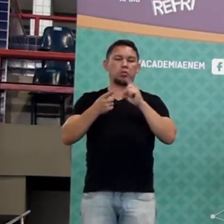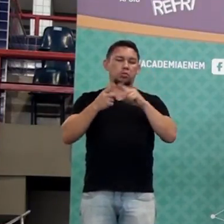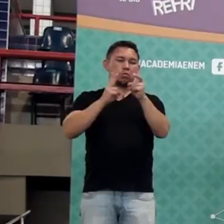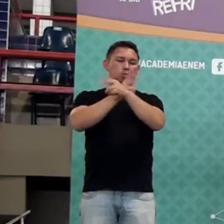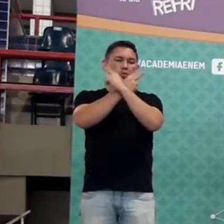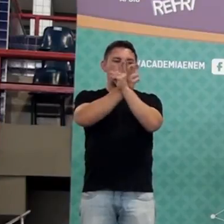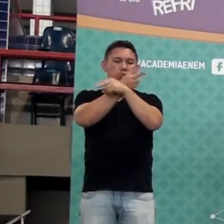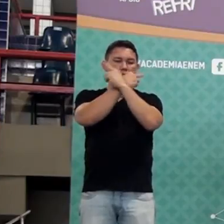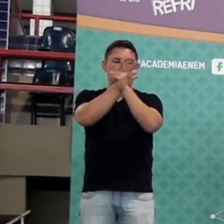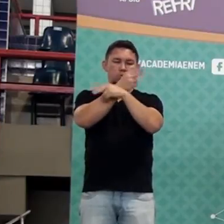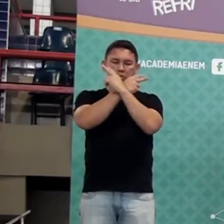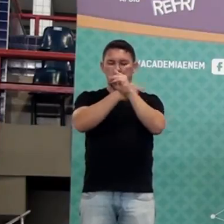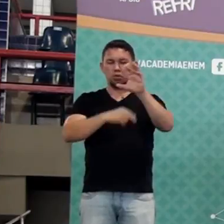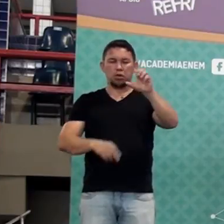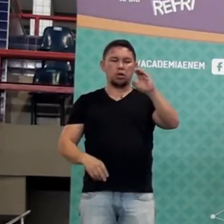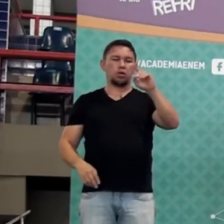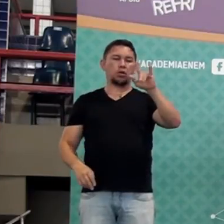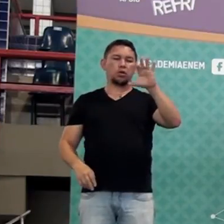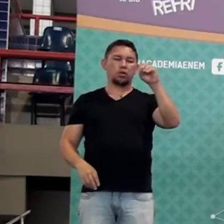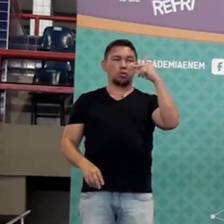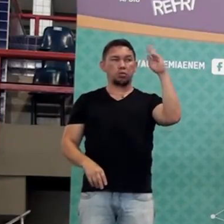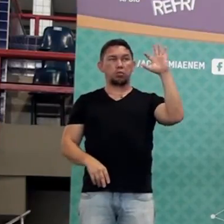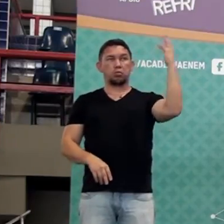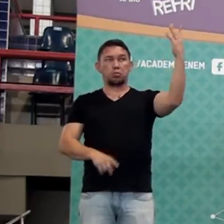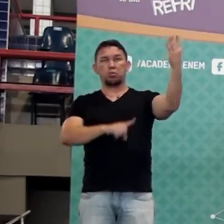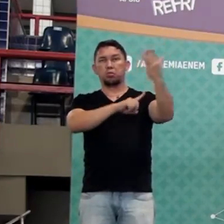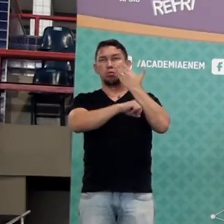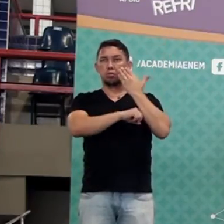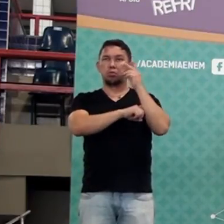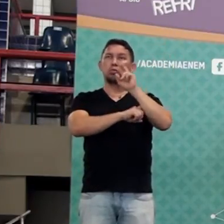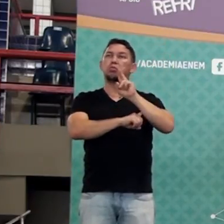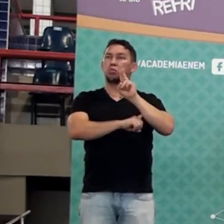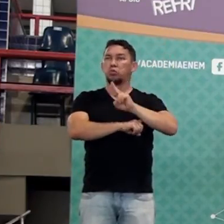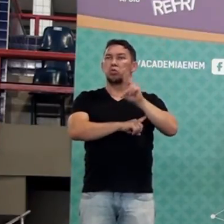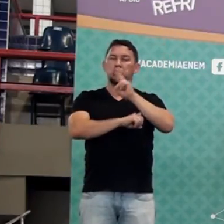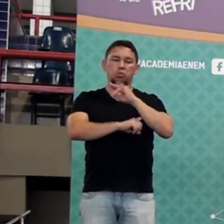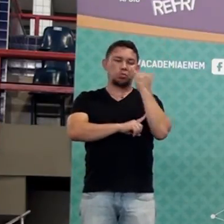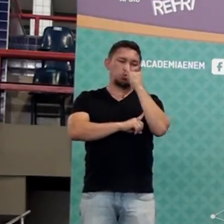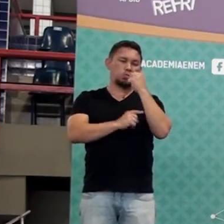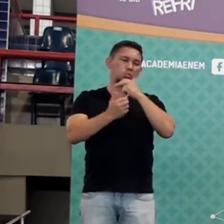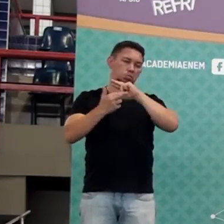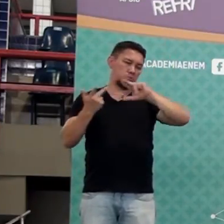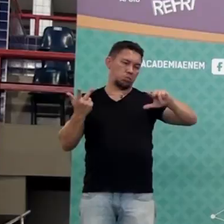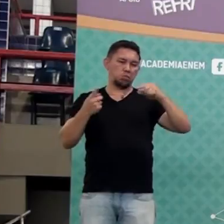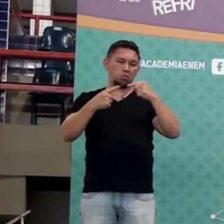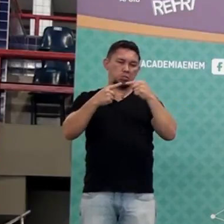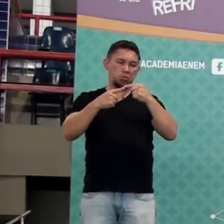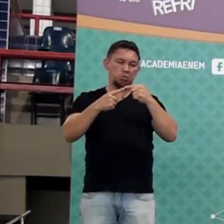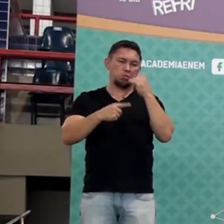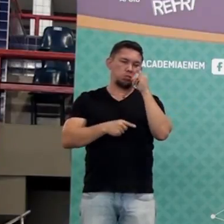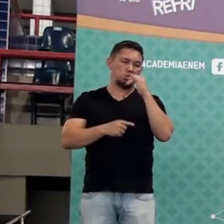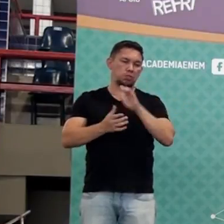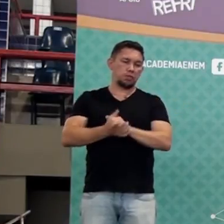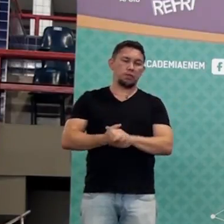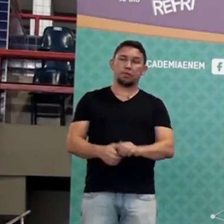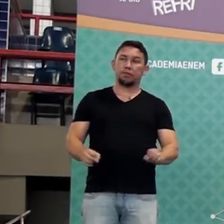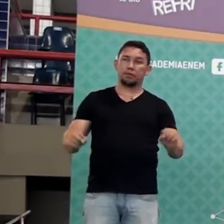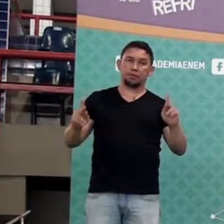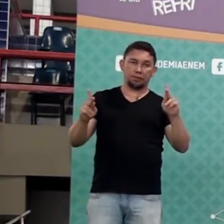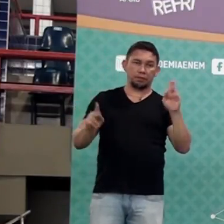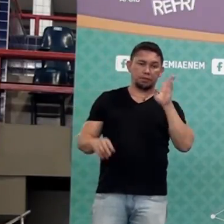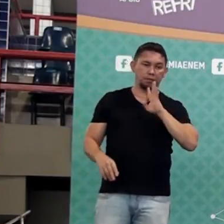exatamente porque as condições climáticas de lá favorecem a utilização dessas energias. Tá